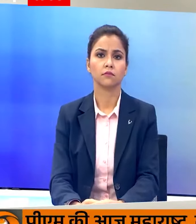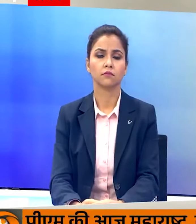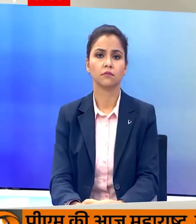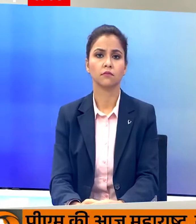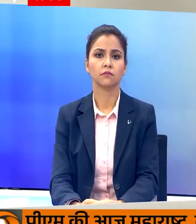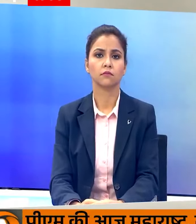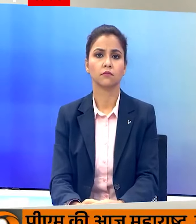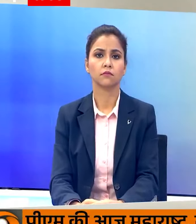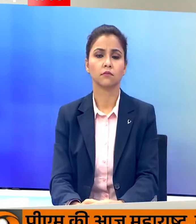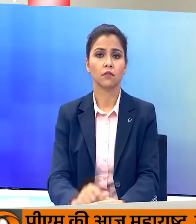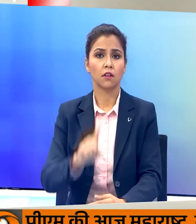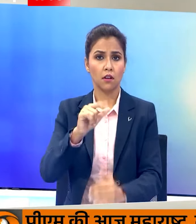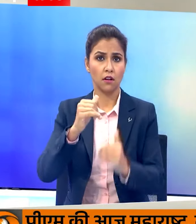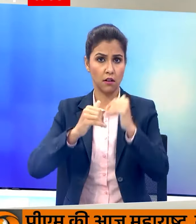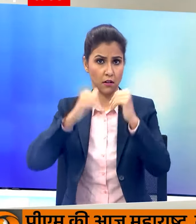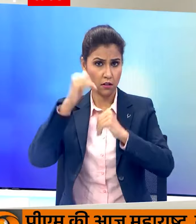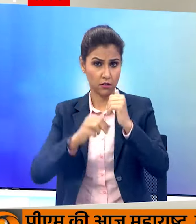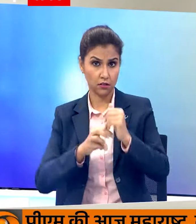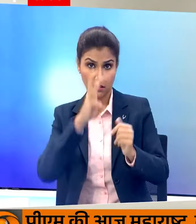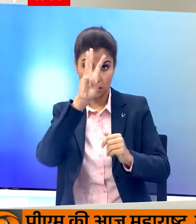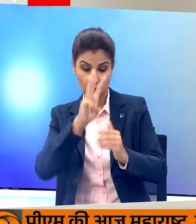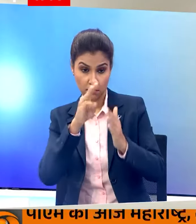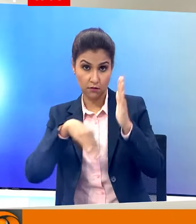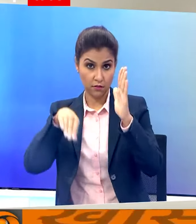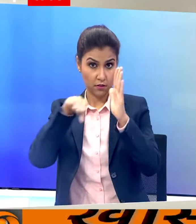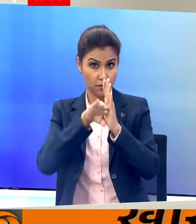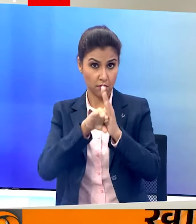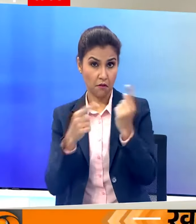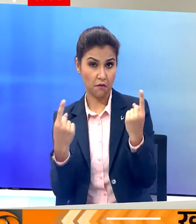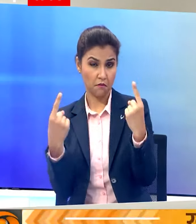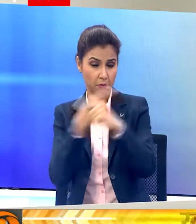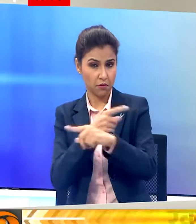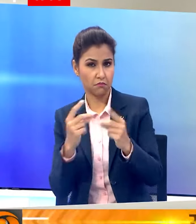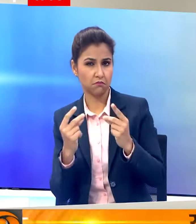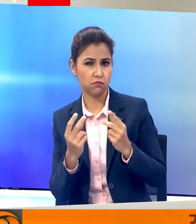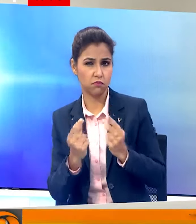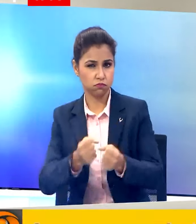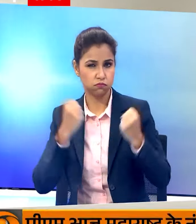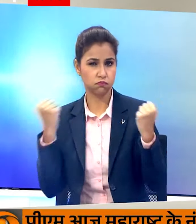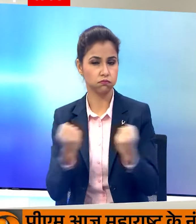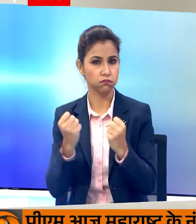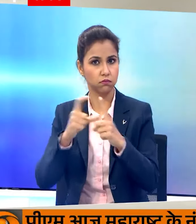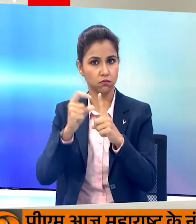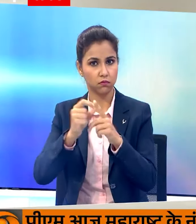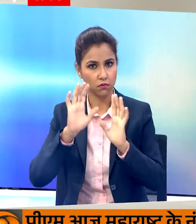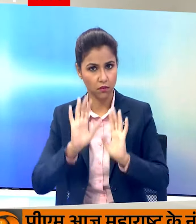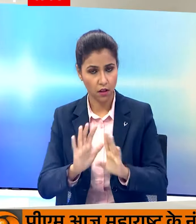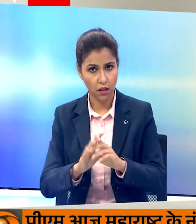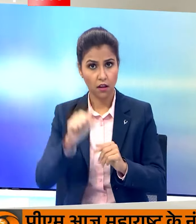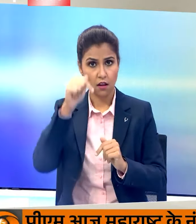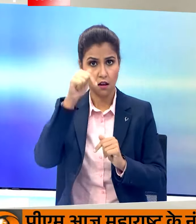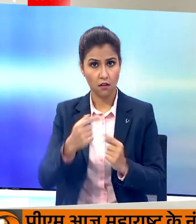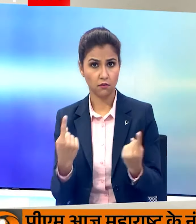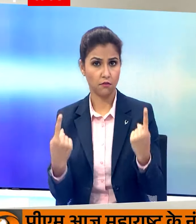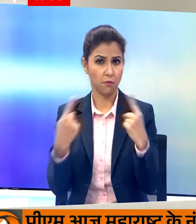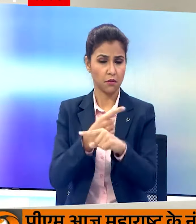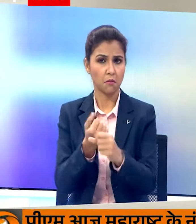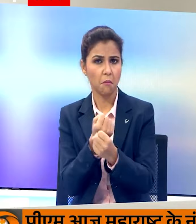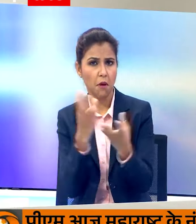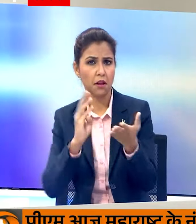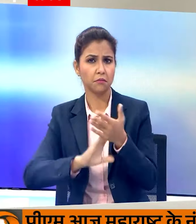होंगे लोकसभा चुनाव के तीसरे चरण के लिए विपक्ष का भी धुआधार चुनाव प्रचार जारी है आज विपक्ष के कई